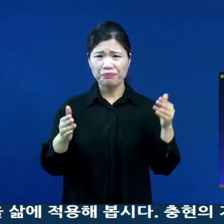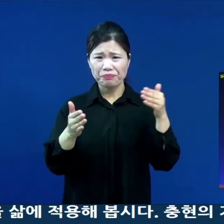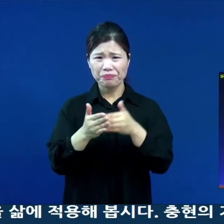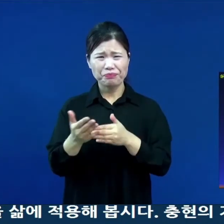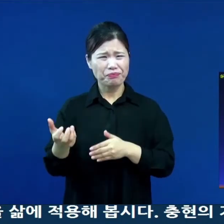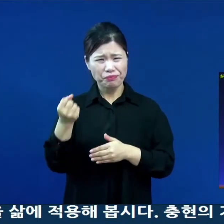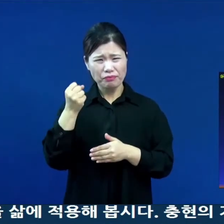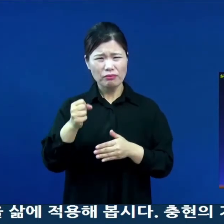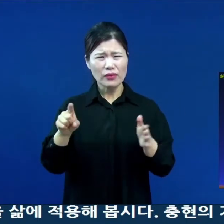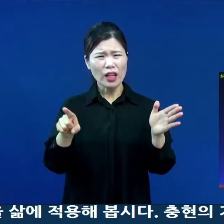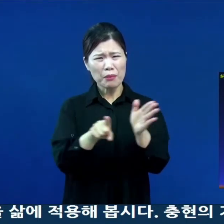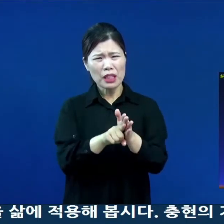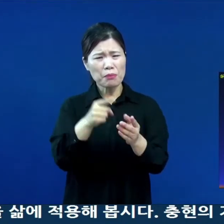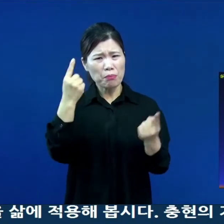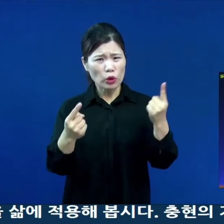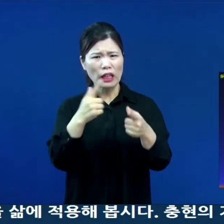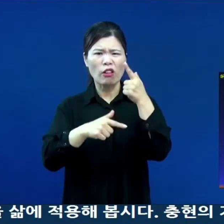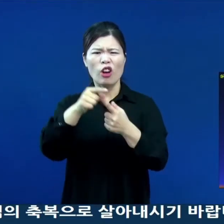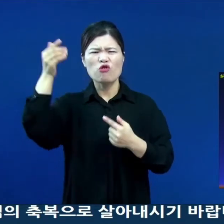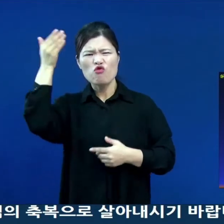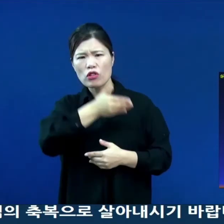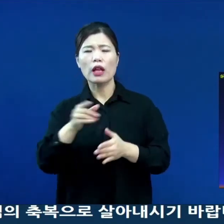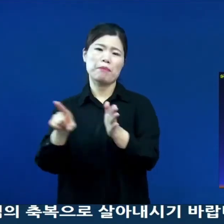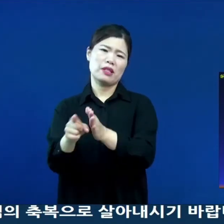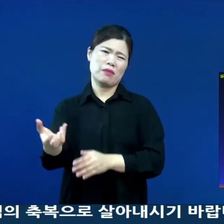순전한 믿음을 가져야 된다. 아멘 되실 줄 믿습니다.